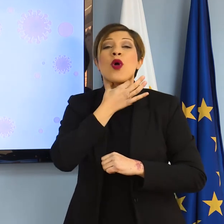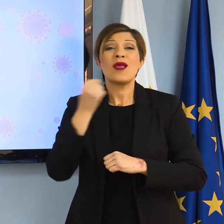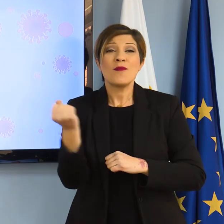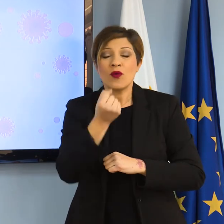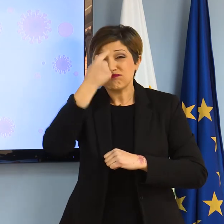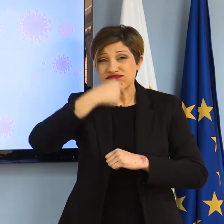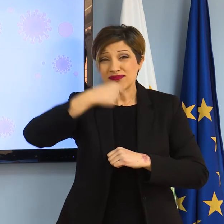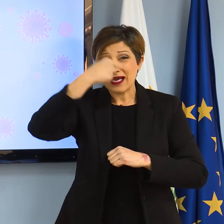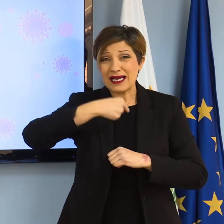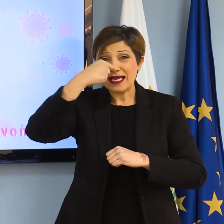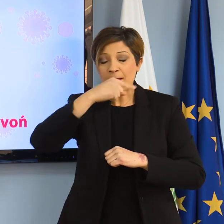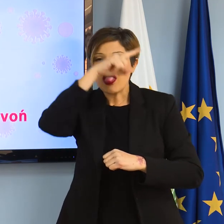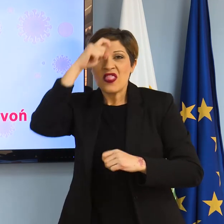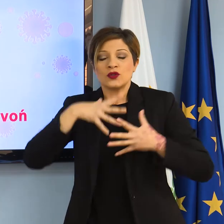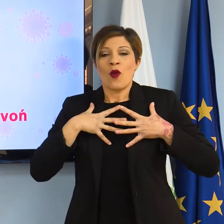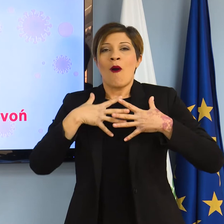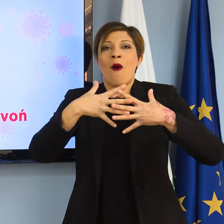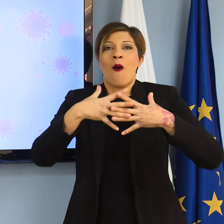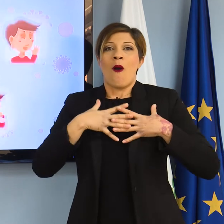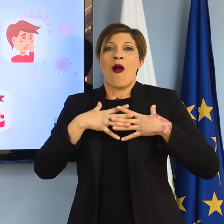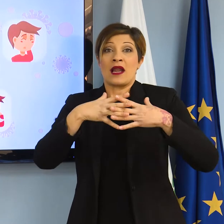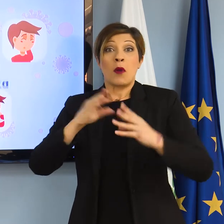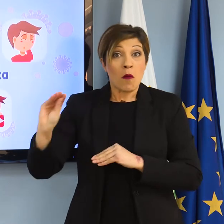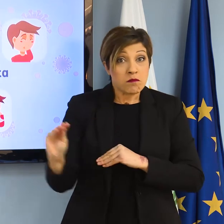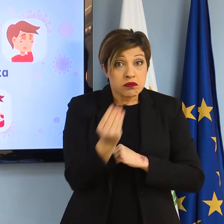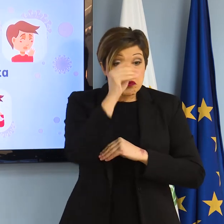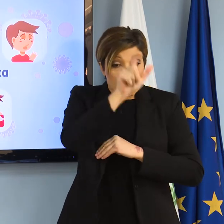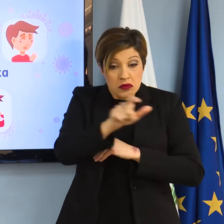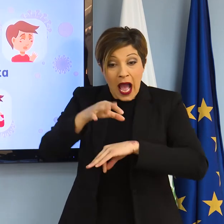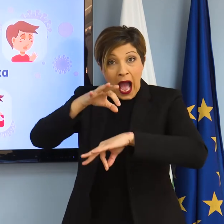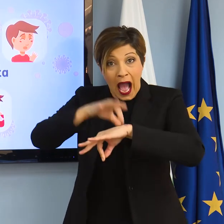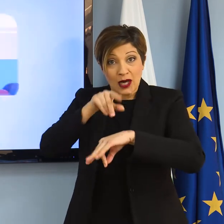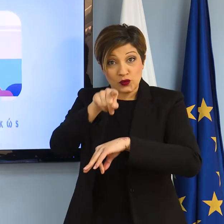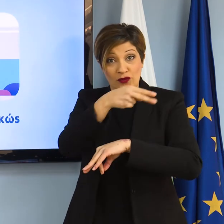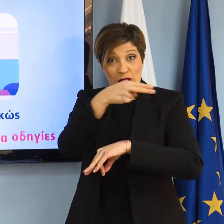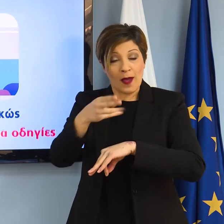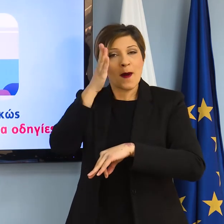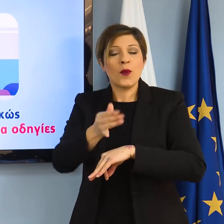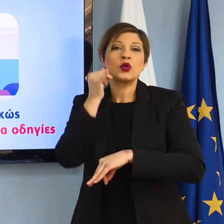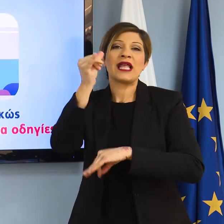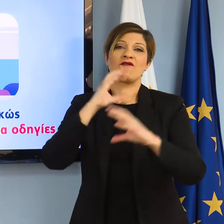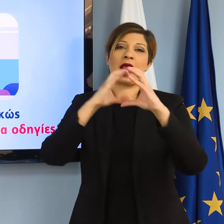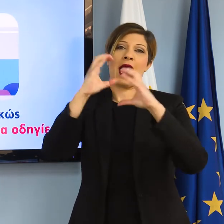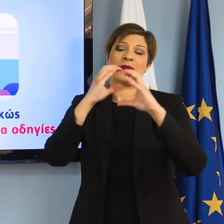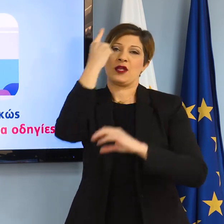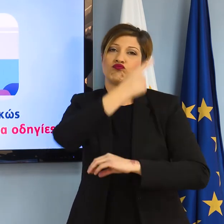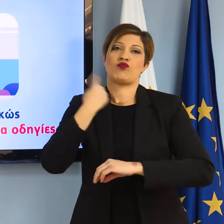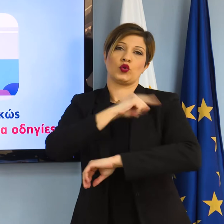καταρροή, δυσκολία στην αναπνοή. Αν παρουσιάσεις τα εν λόγω συμπτώματα, επικοινώνησε τηλεφωνικώς με τον προσωπικό σου ιατρό